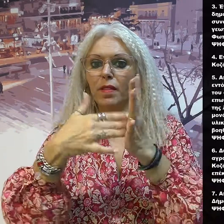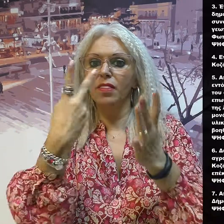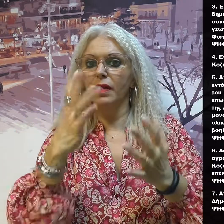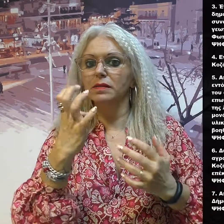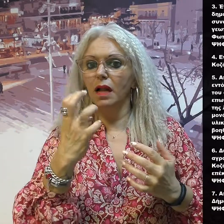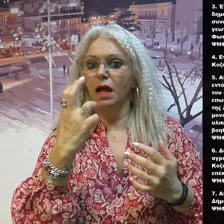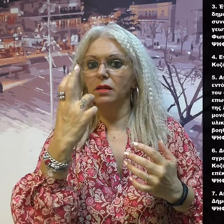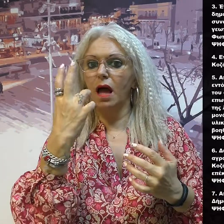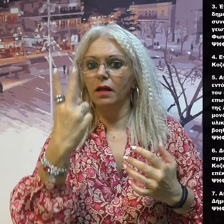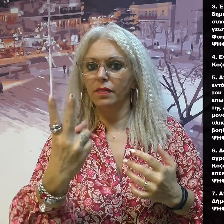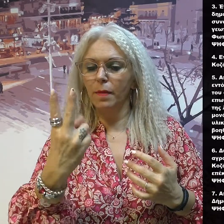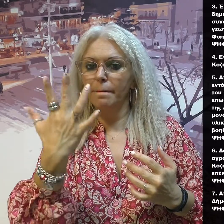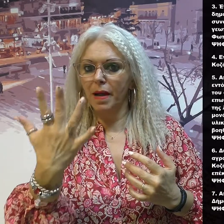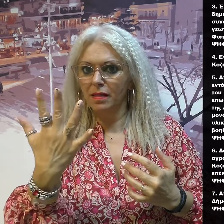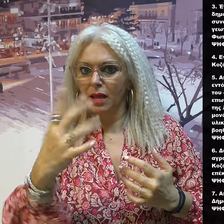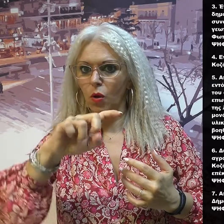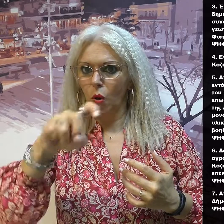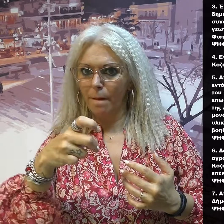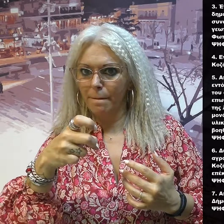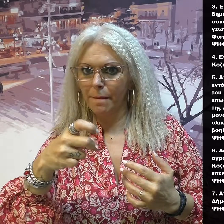5.240,25 τετραγωνικών μέτρων συνολικού εμβαδού